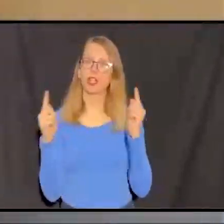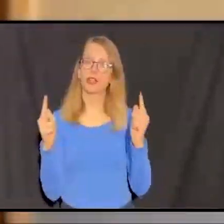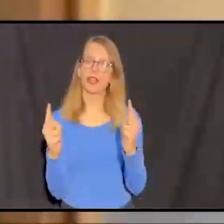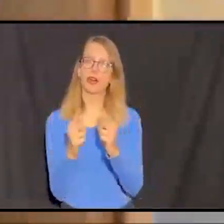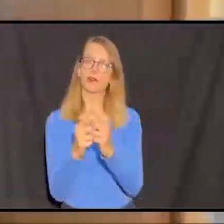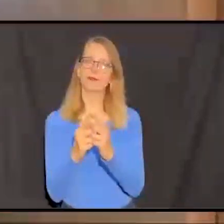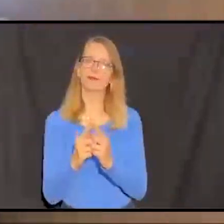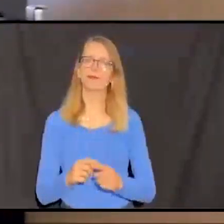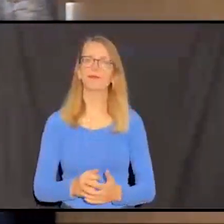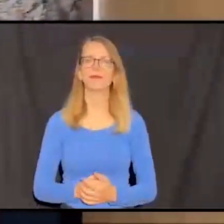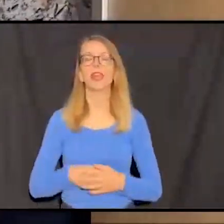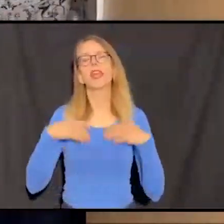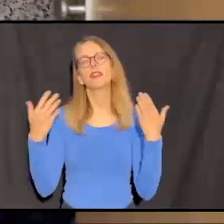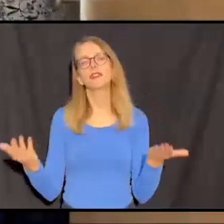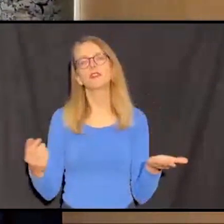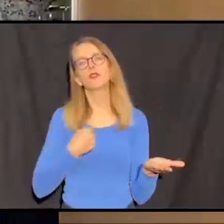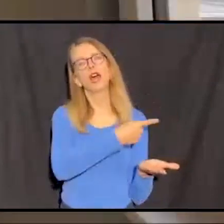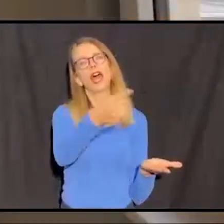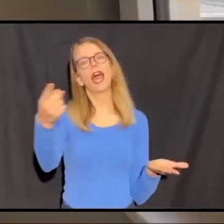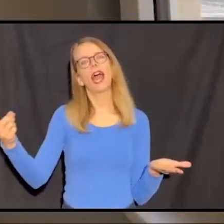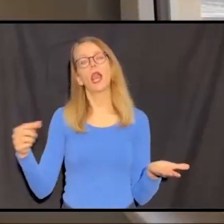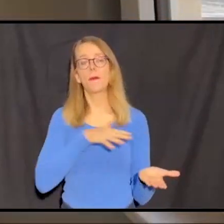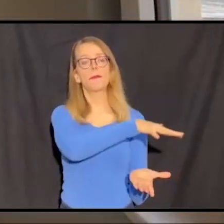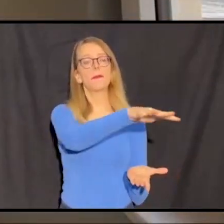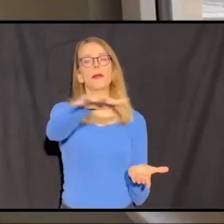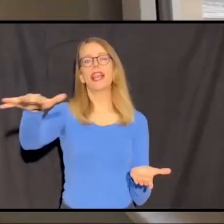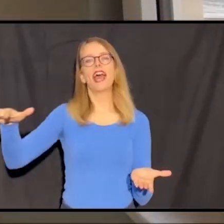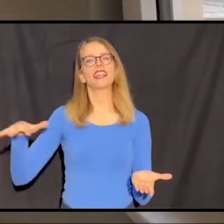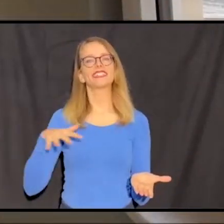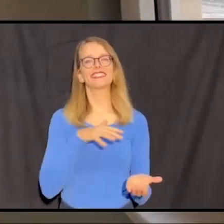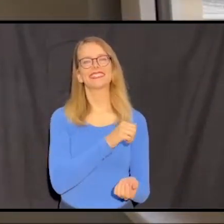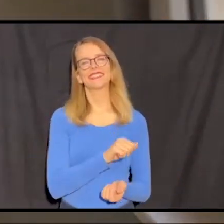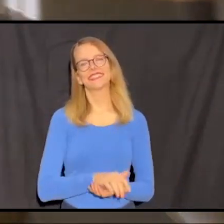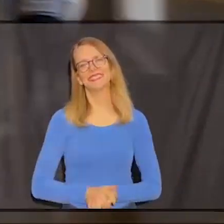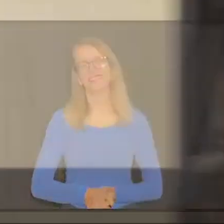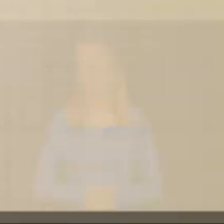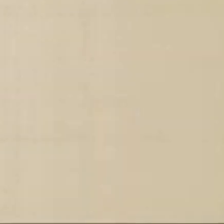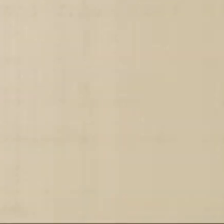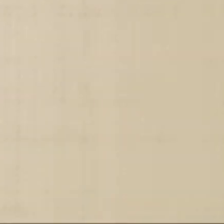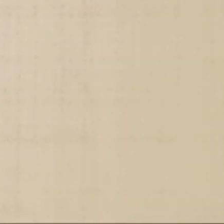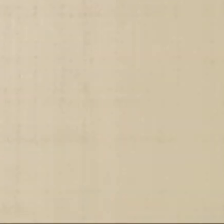ähnlichem ist im hausflur nicht erlaubt so haben alle mehr platz